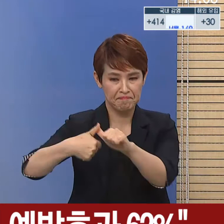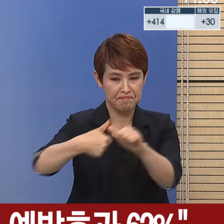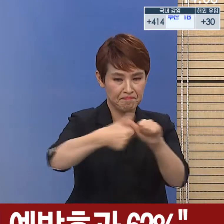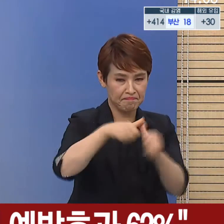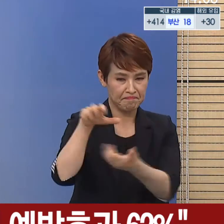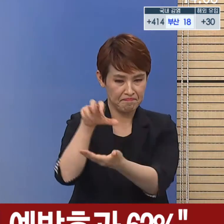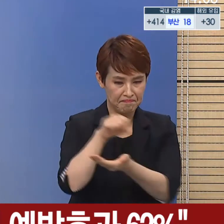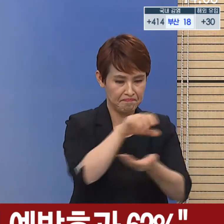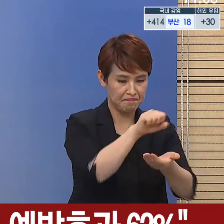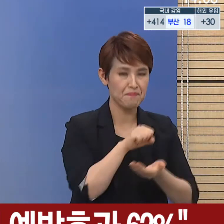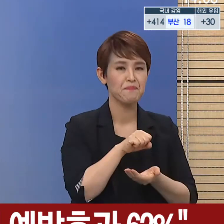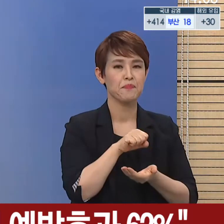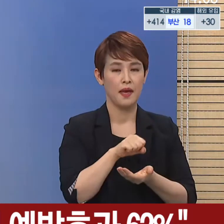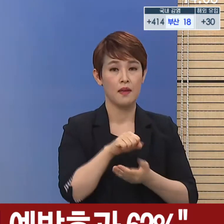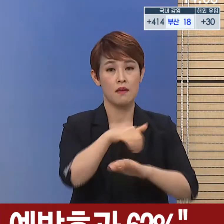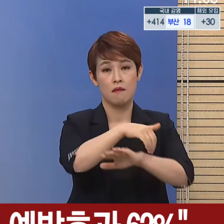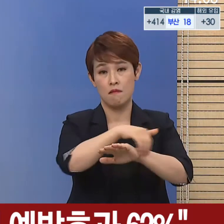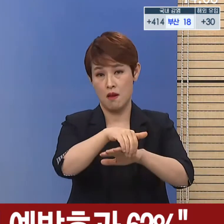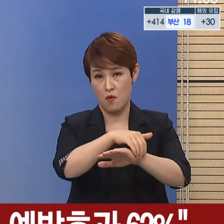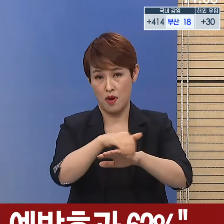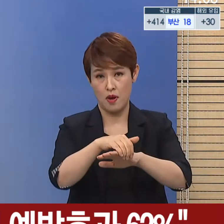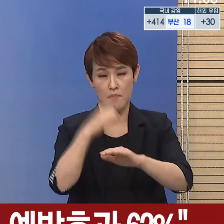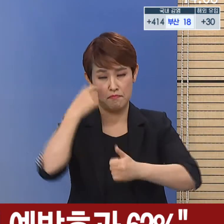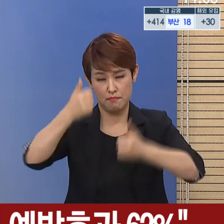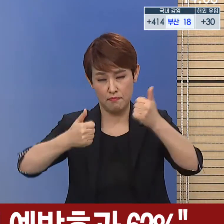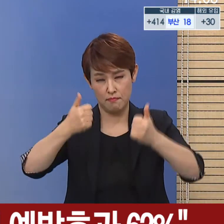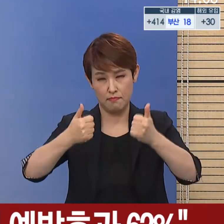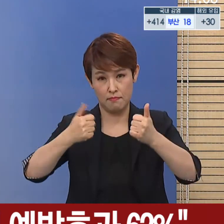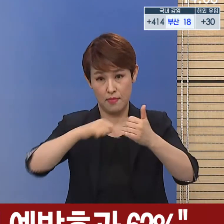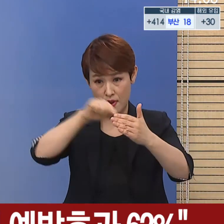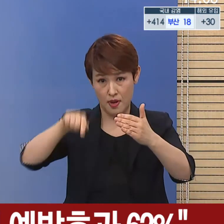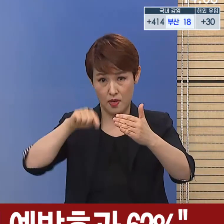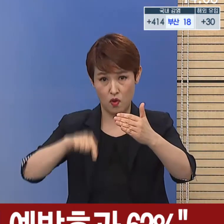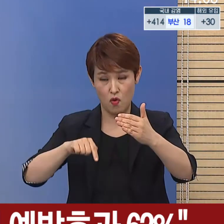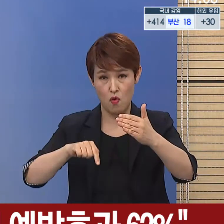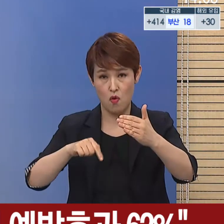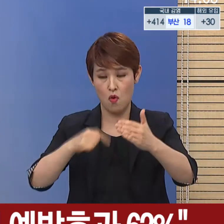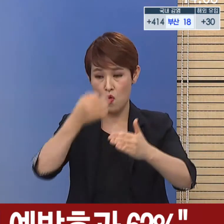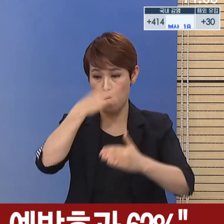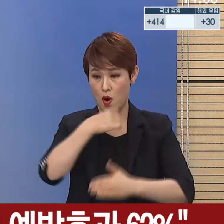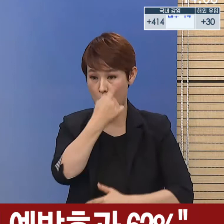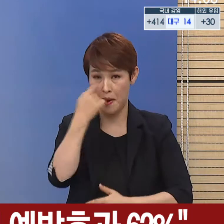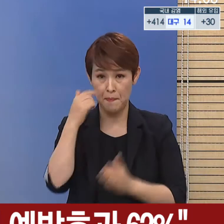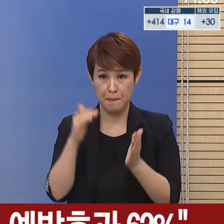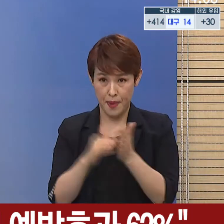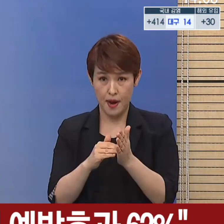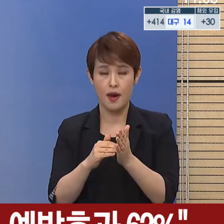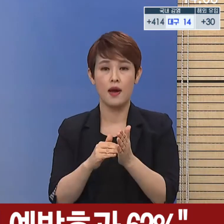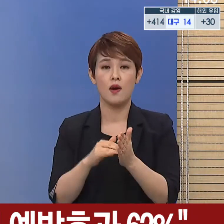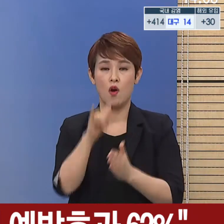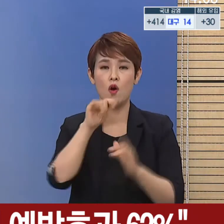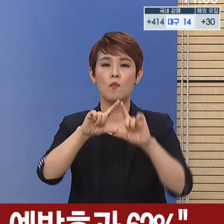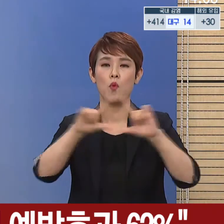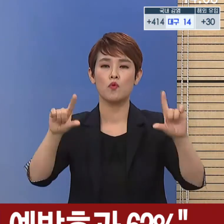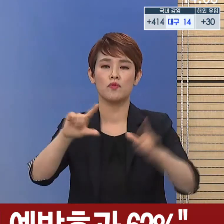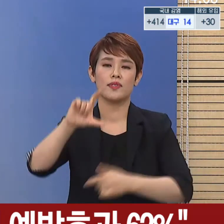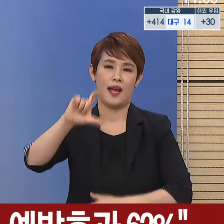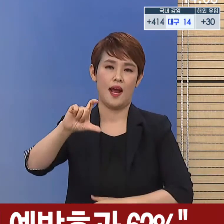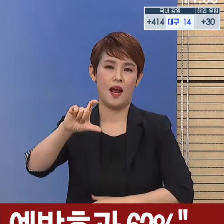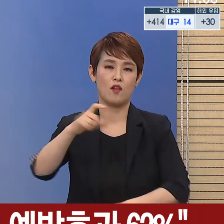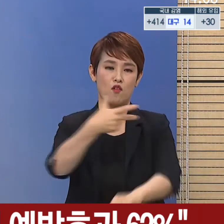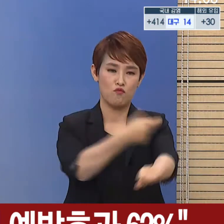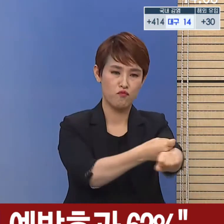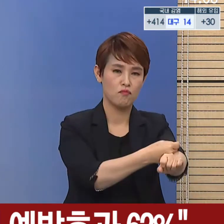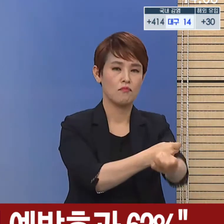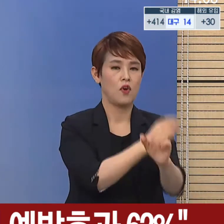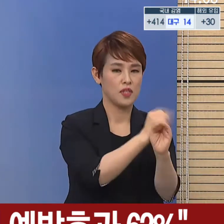결과를 받아들여 계획된 임상시험에서 효과성을 확인한 표준 용량과 투여 간격으로